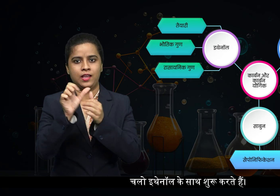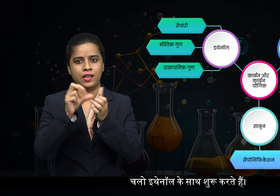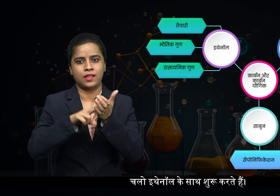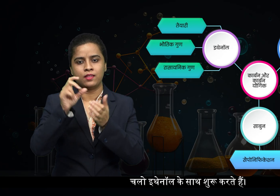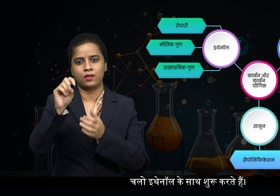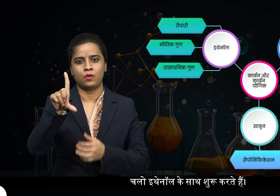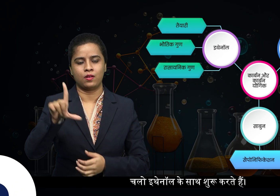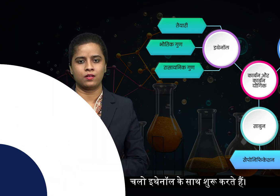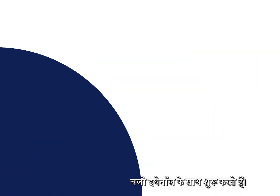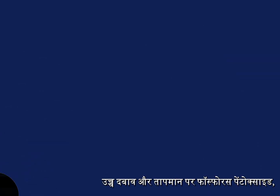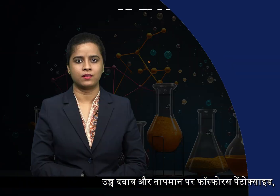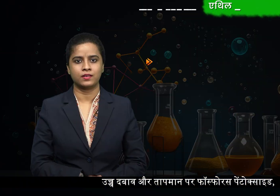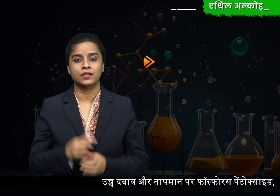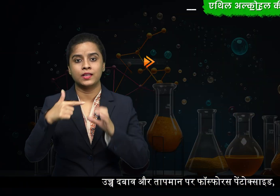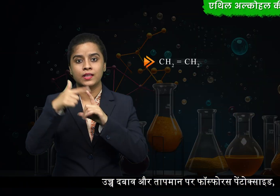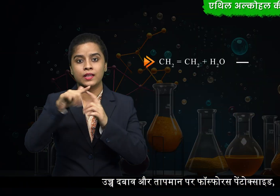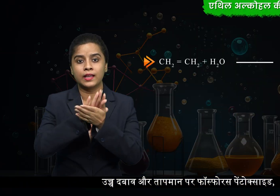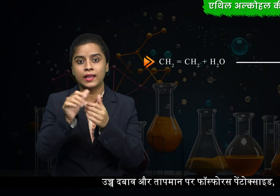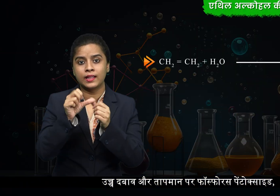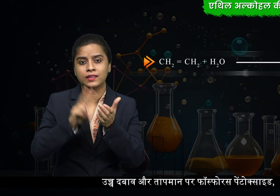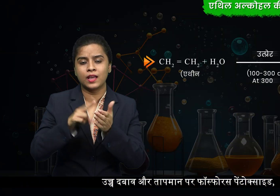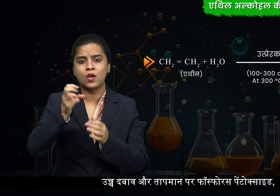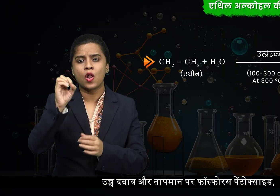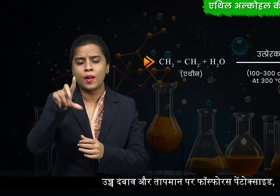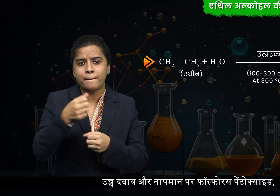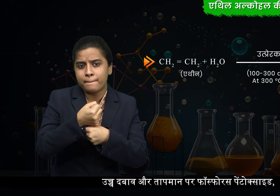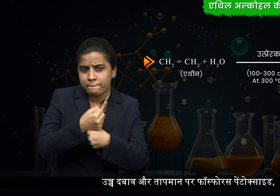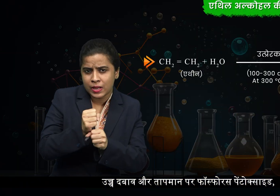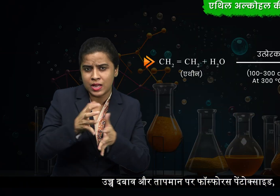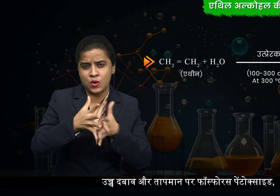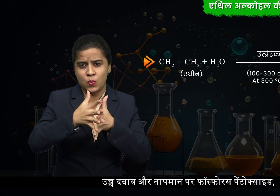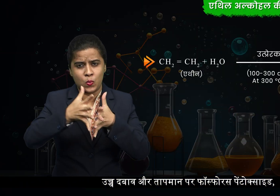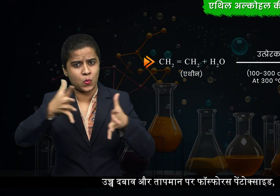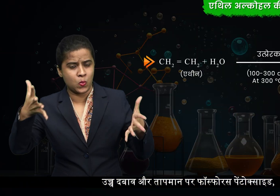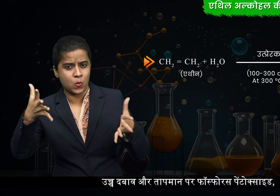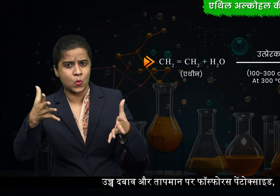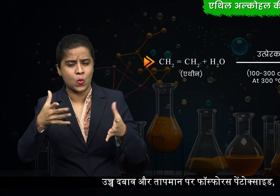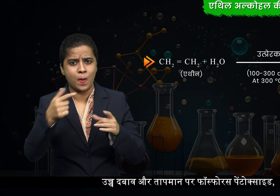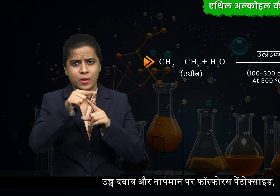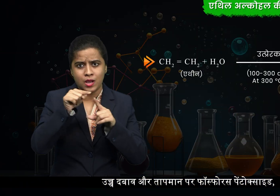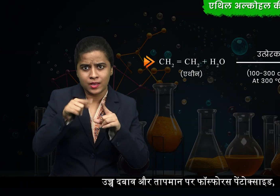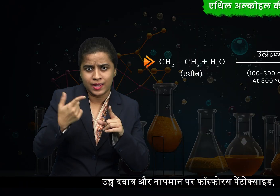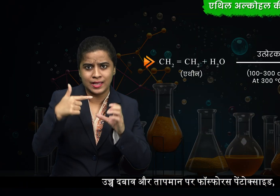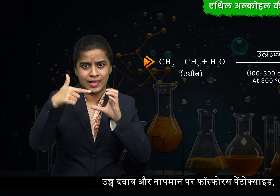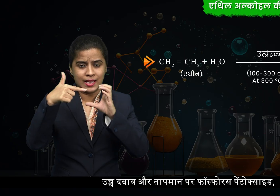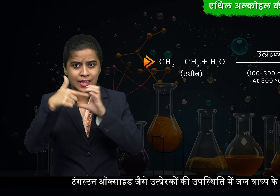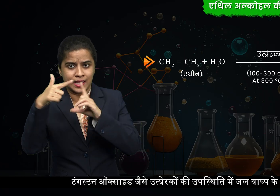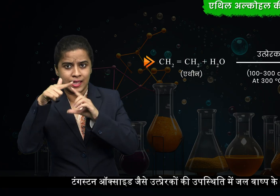हैं। उच्च दबाव और तापमान पर फास्फोरस पेंटॉक्साइड,